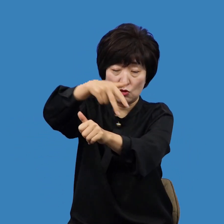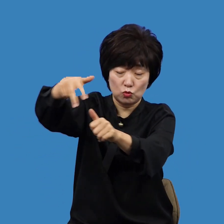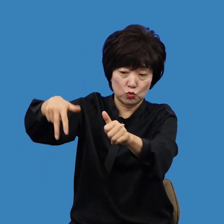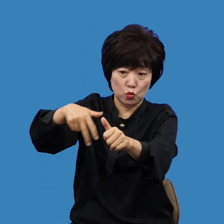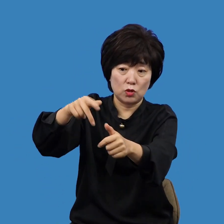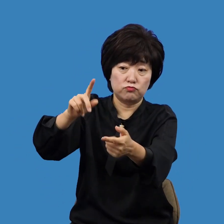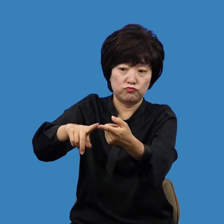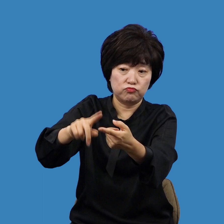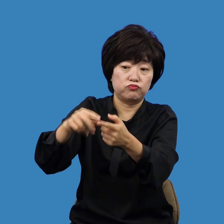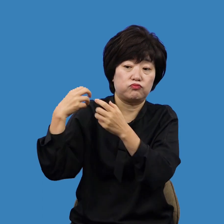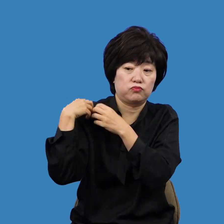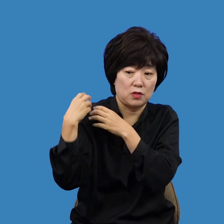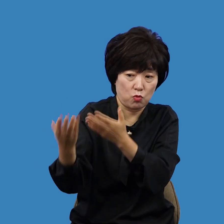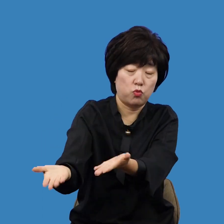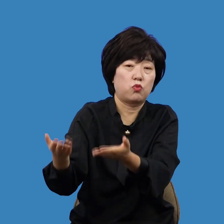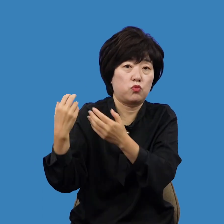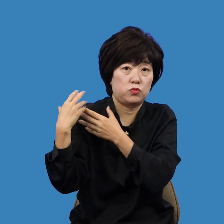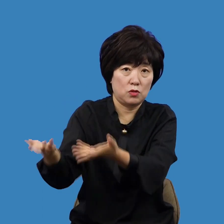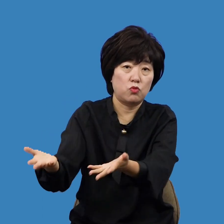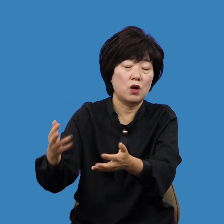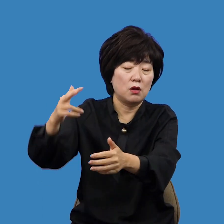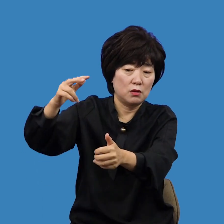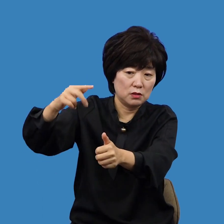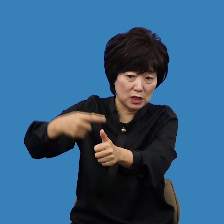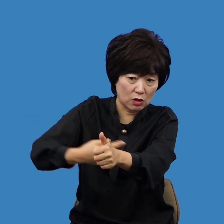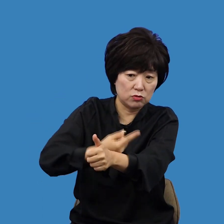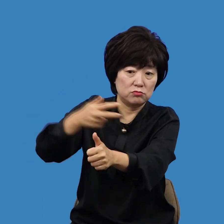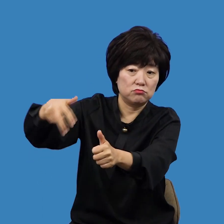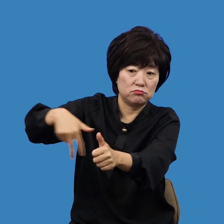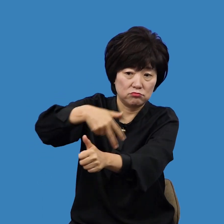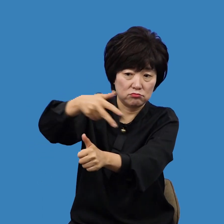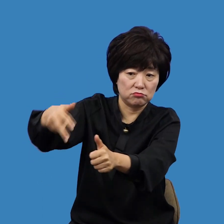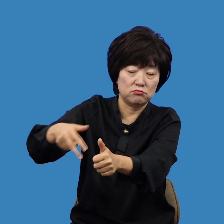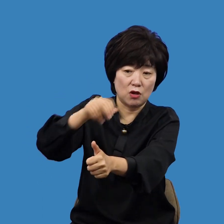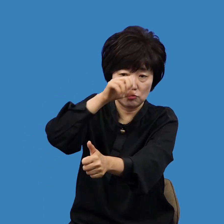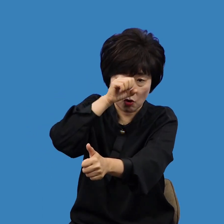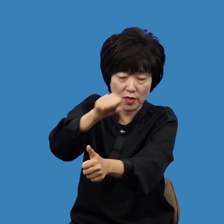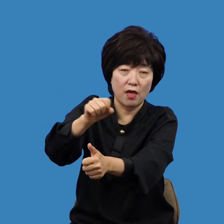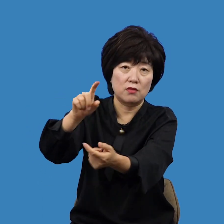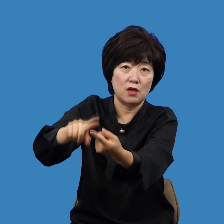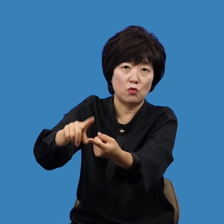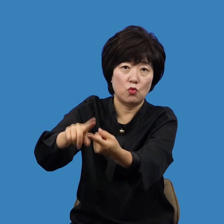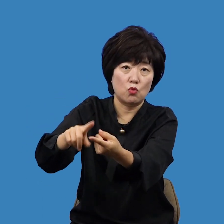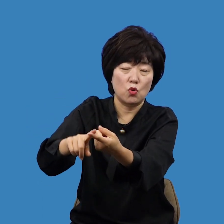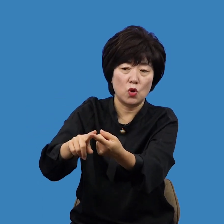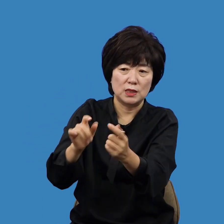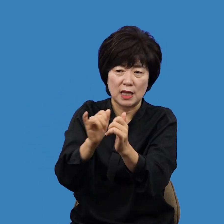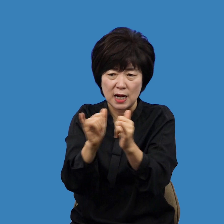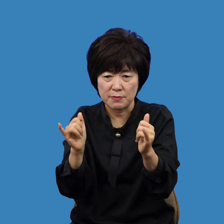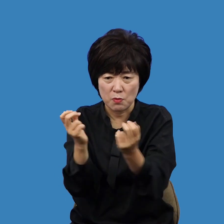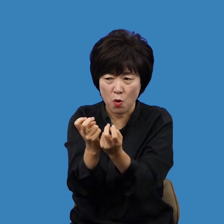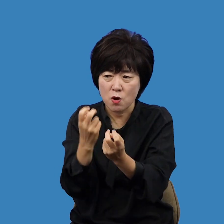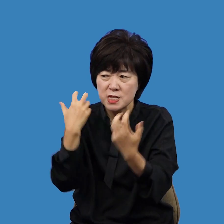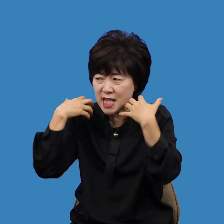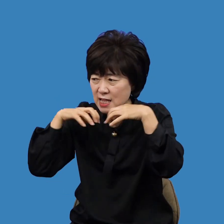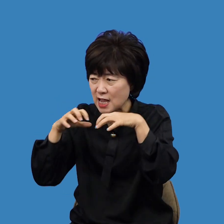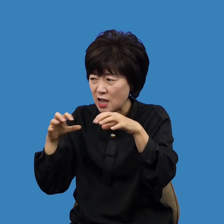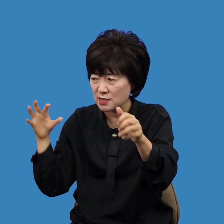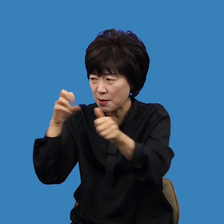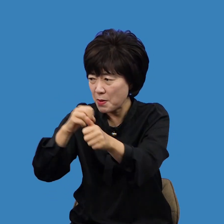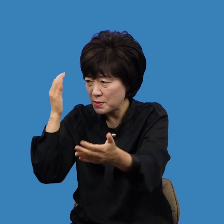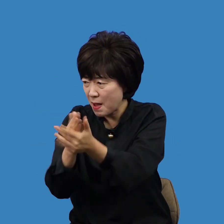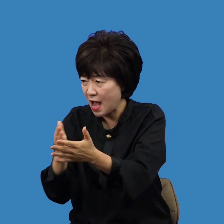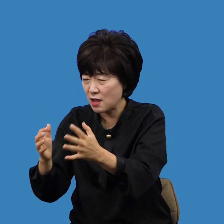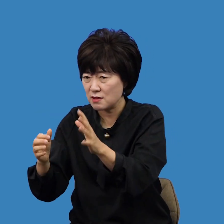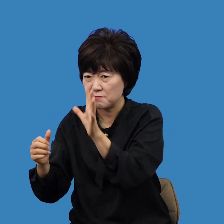인간이 인위적으로 개입하지 마. 그게 가장 자연스럽고 선한 거야. 이렇게 얘기하거든. 그래서 인위적으로 뭐 사자가 뭘 못하게 한다든지 막 이러면 안 된다는